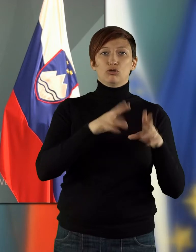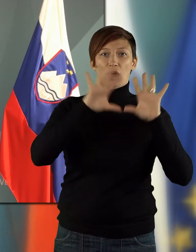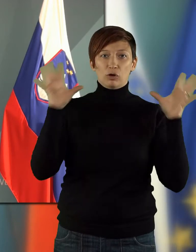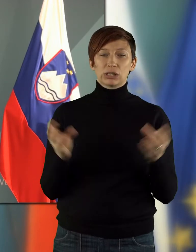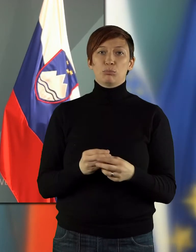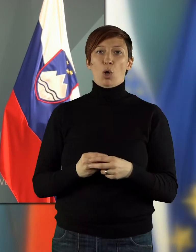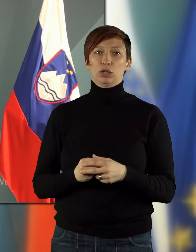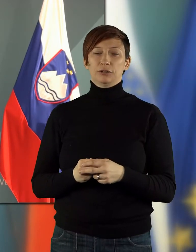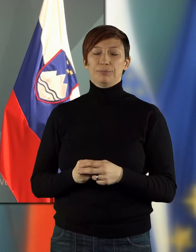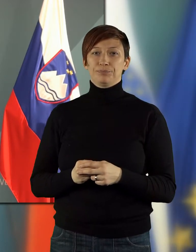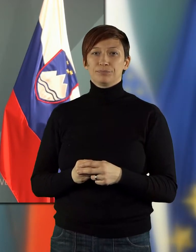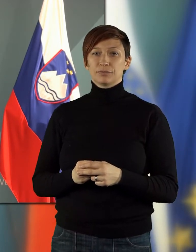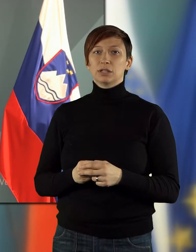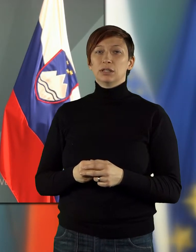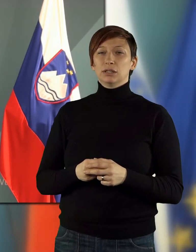obrambo in državo nasploh.